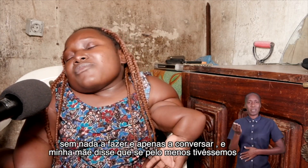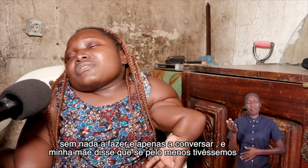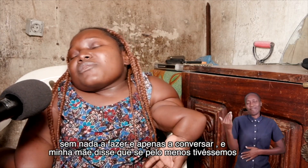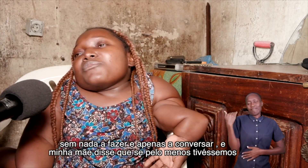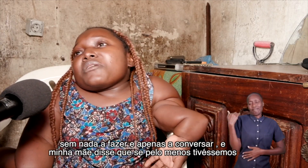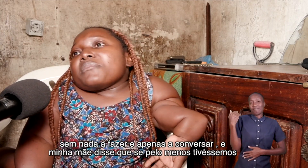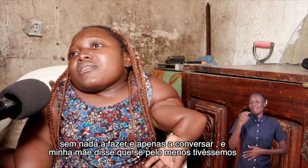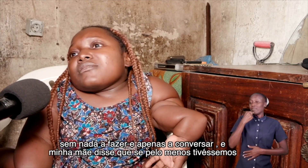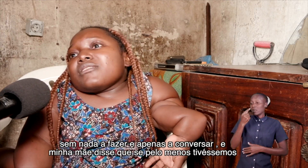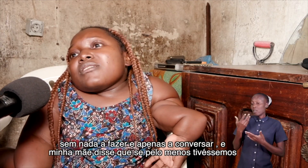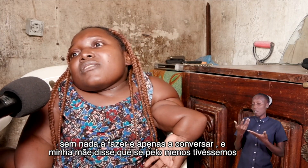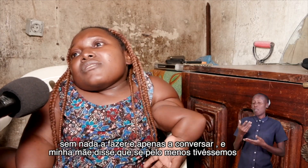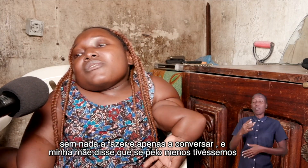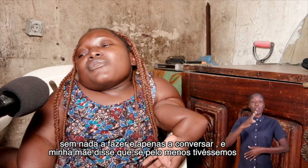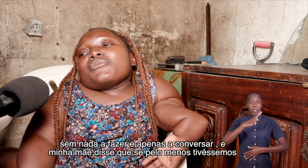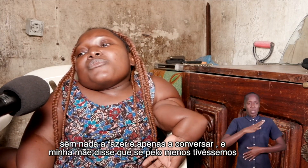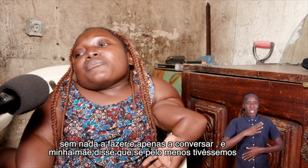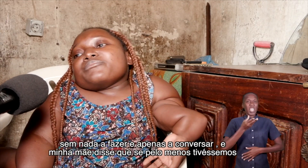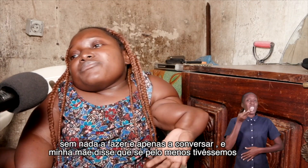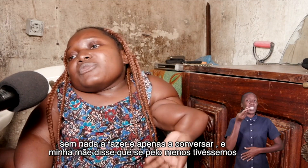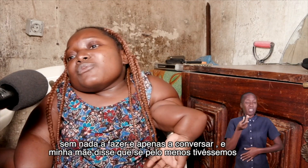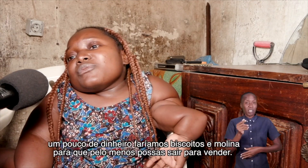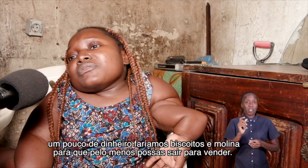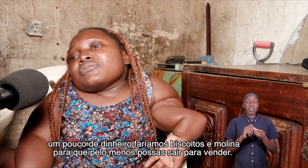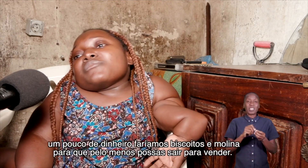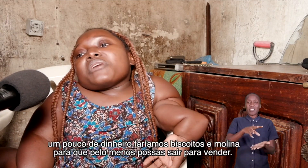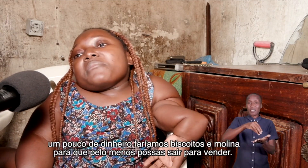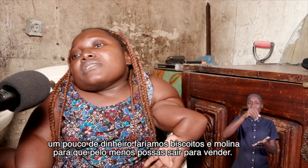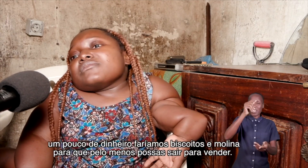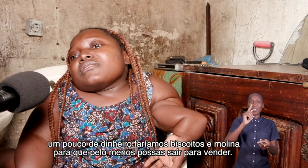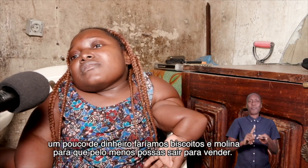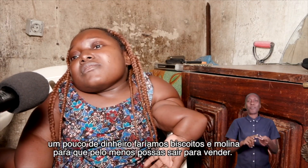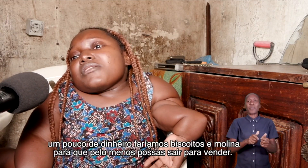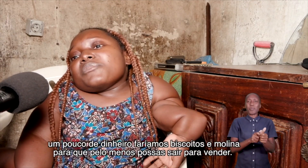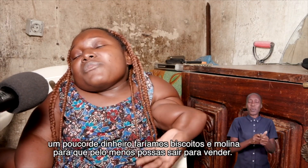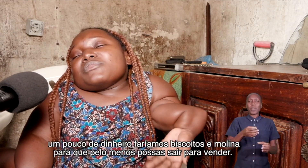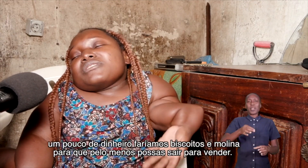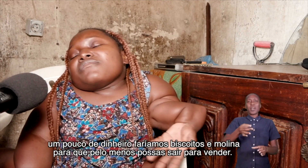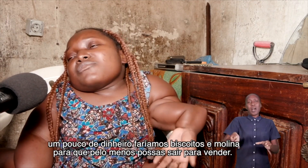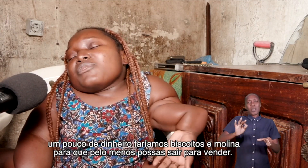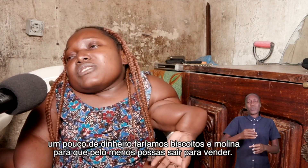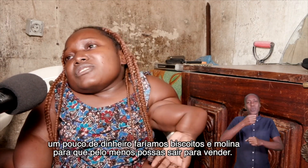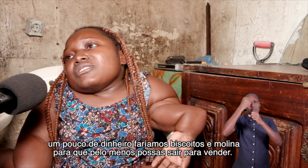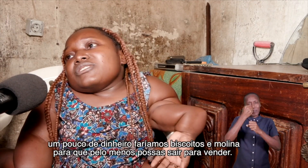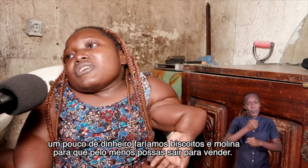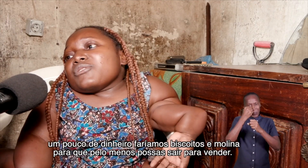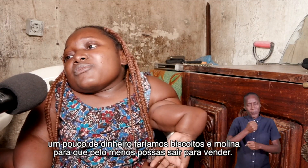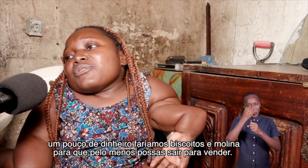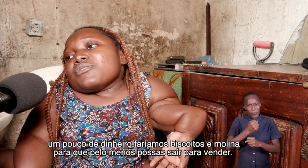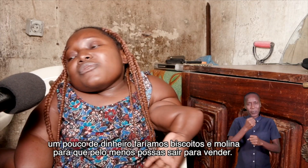conversamos com minha mãe. E eu, o meu resto de minha mãe disse, se eu não se tivesse um bocadinho de dinheiro, eu